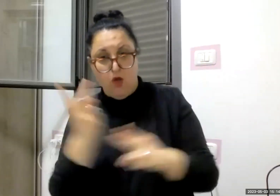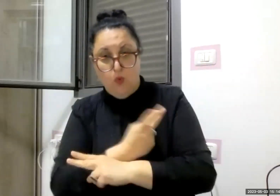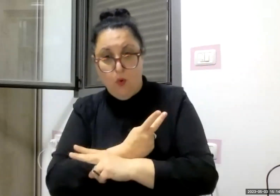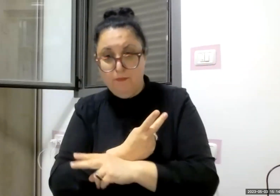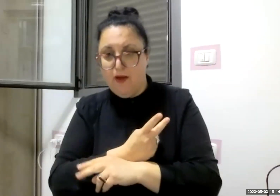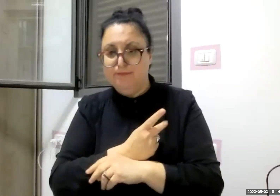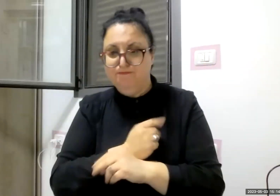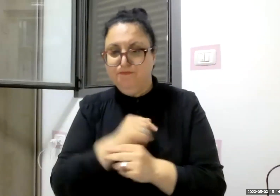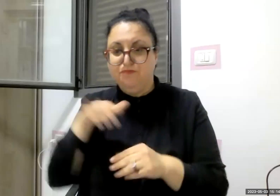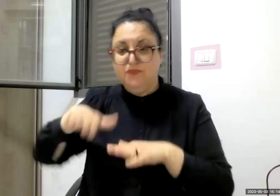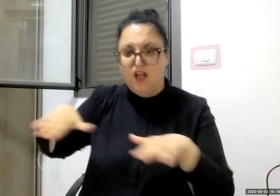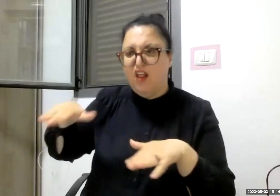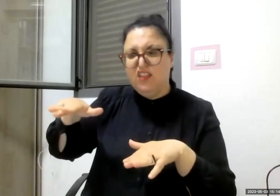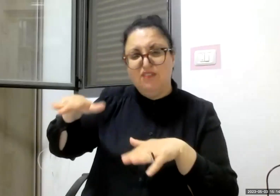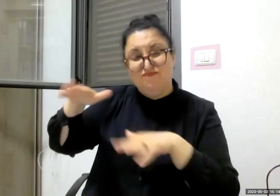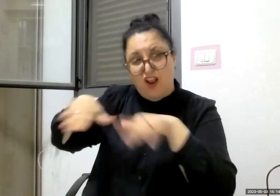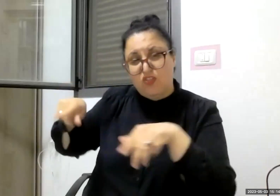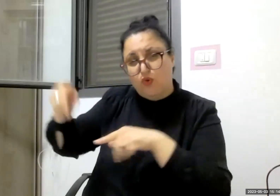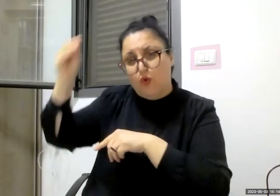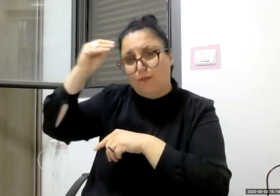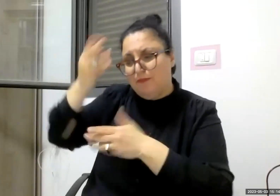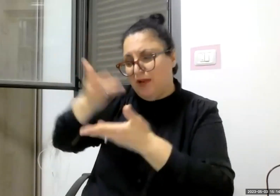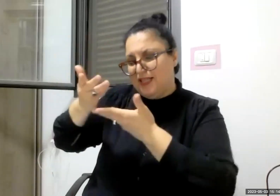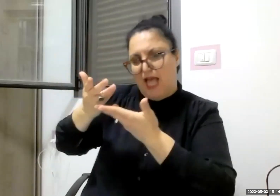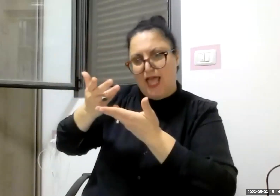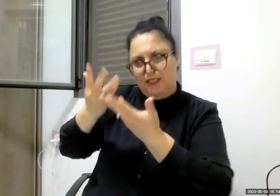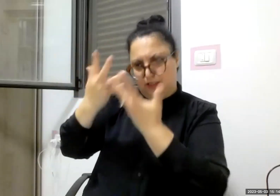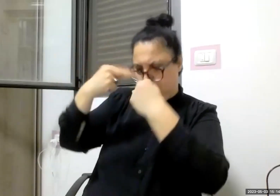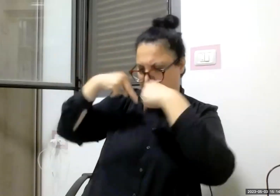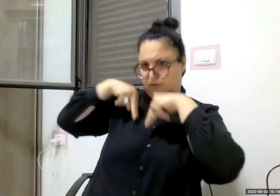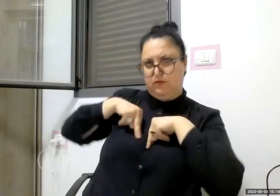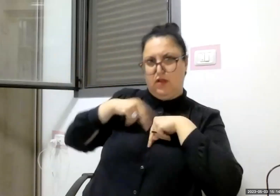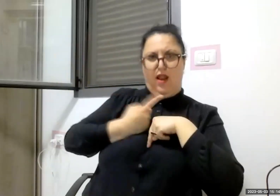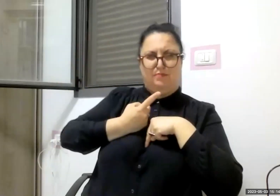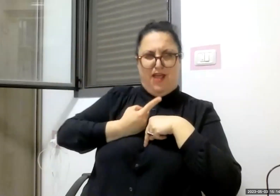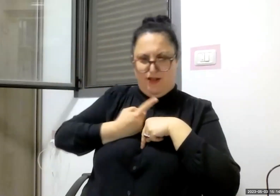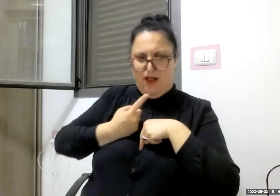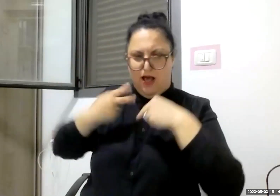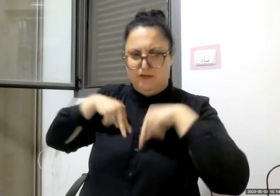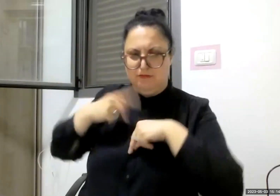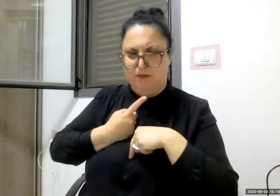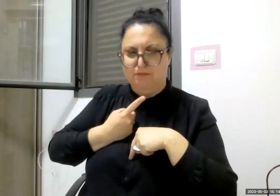כגוף שהוא שונה מהנורמה. הילדים לומדים להתייחס לעצמם